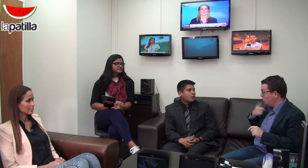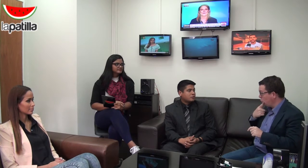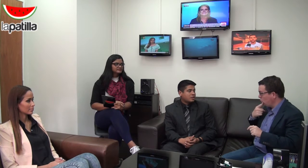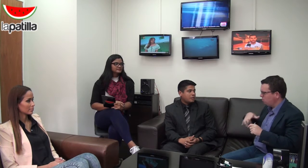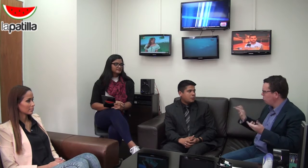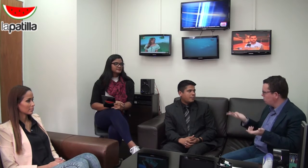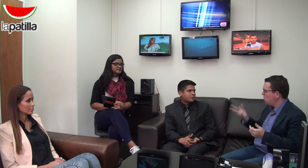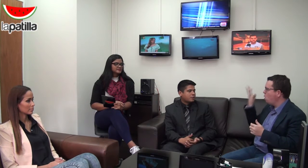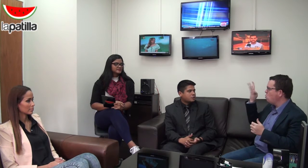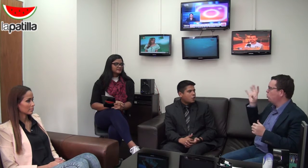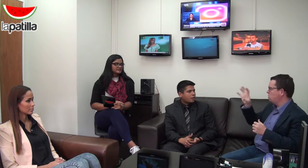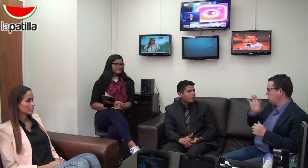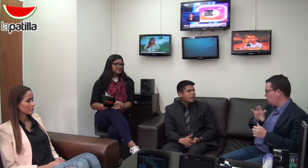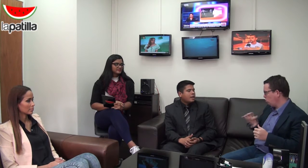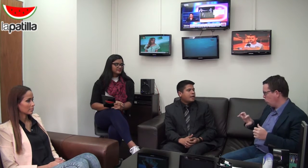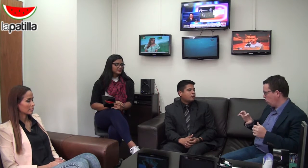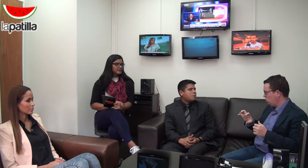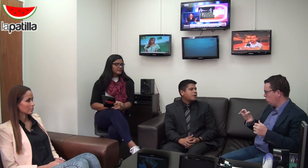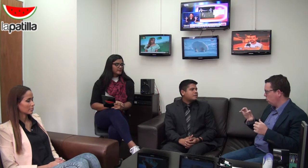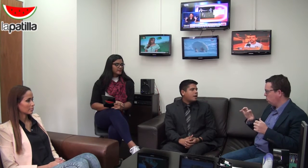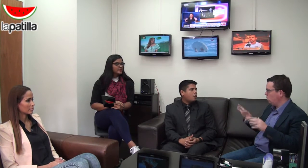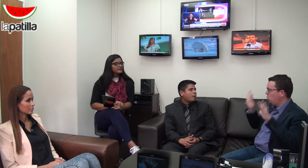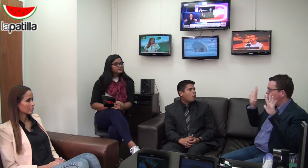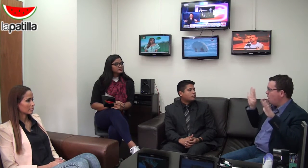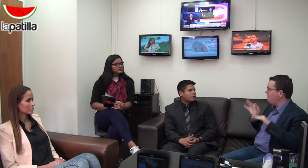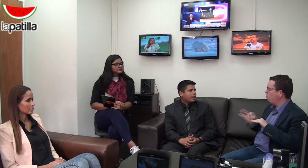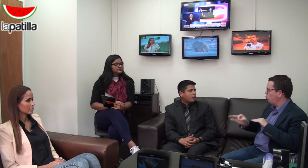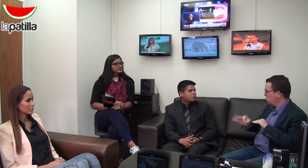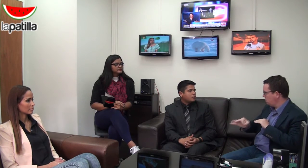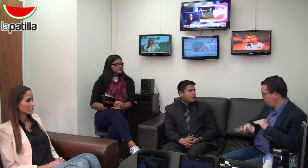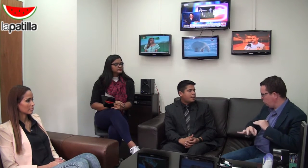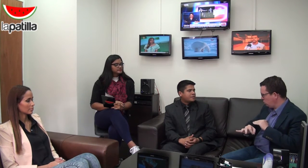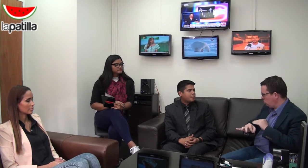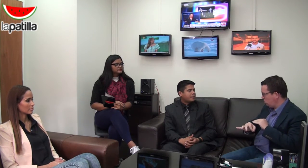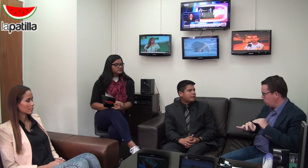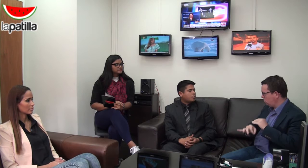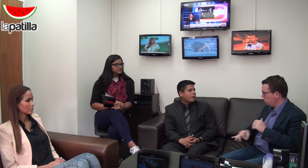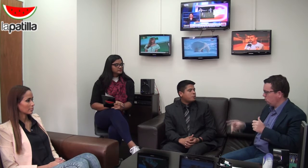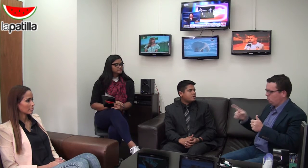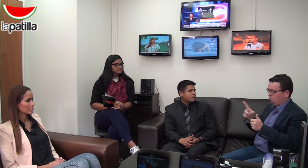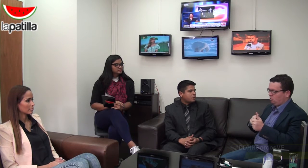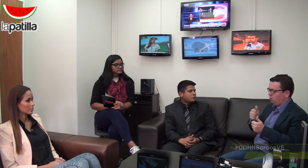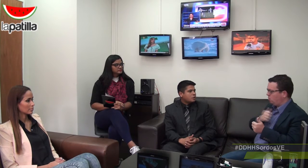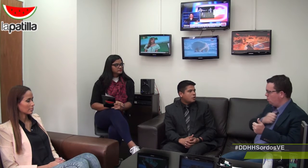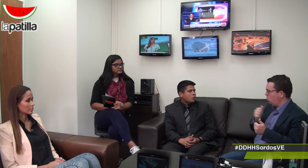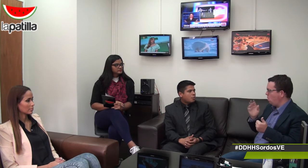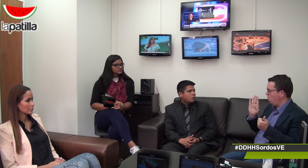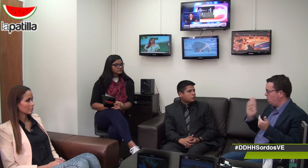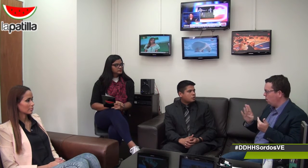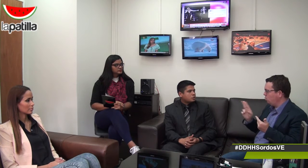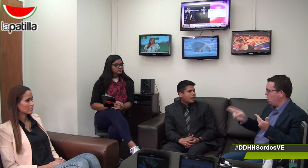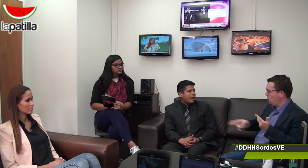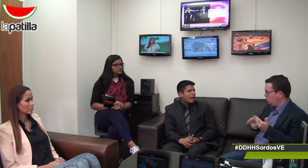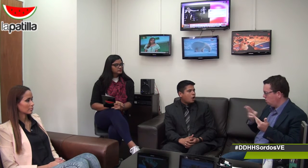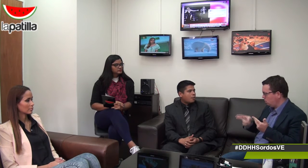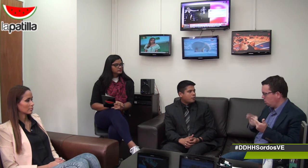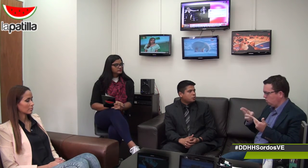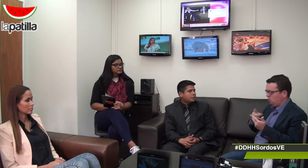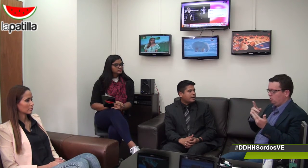asociativos de personas sordas. Esto lo hemos realizado en cuatro estados, especialmente en nueve municipios, como lo son Chacao, Baruta,